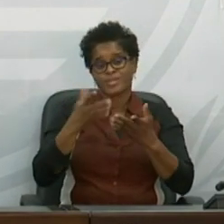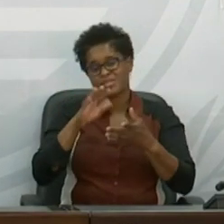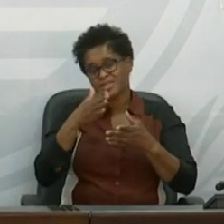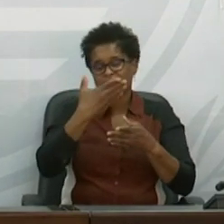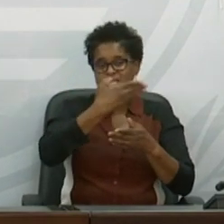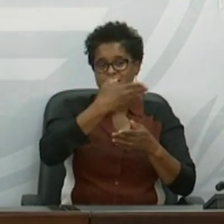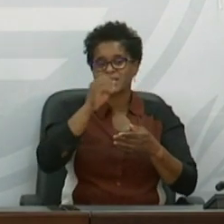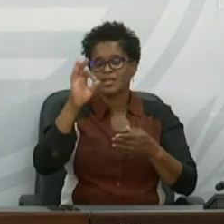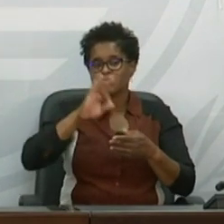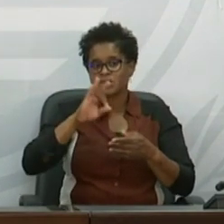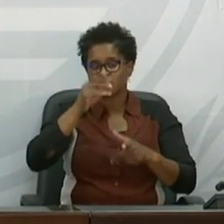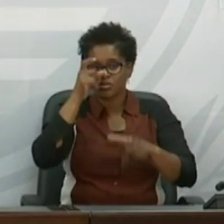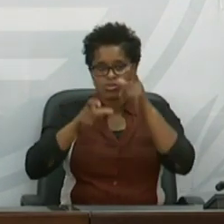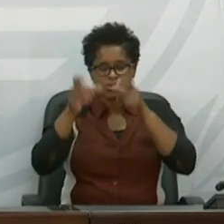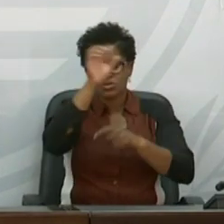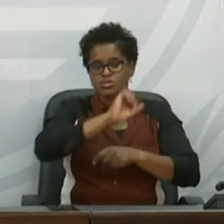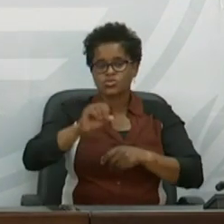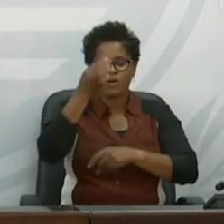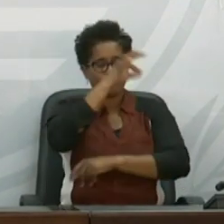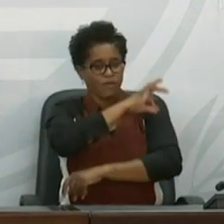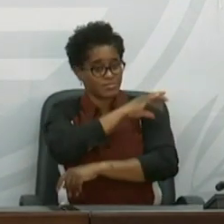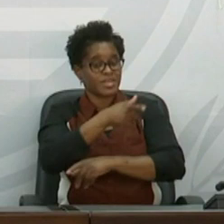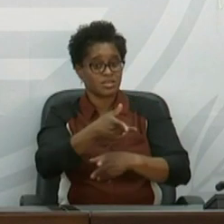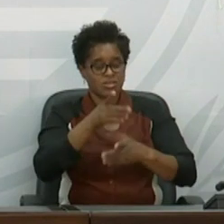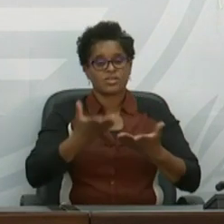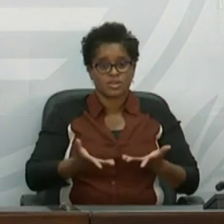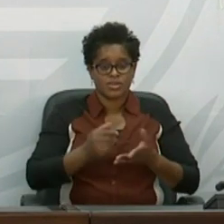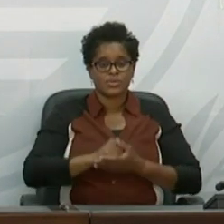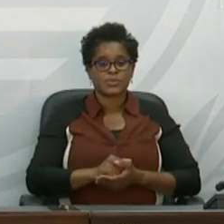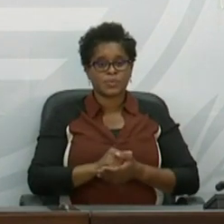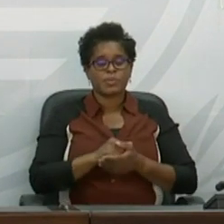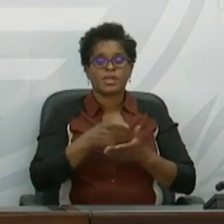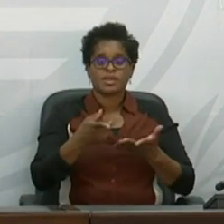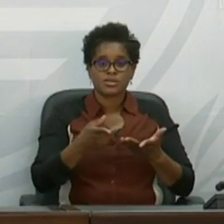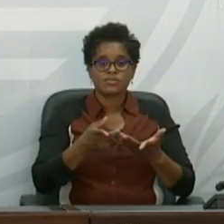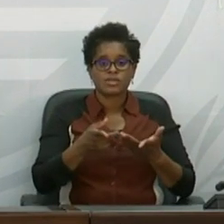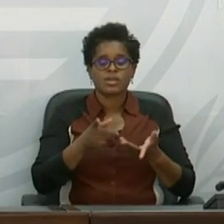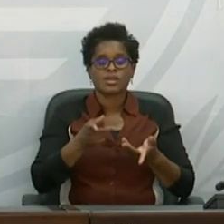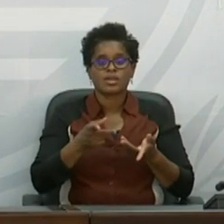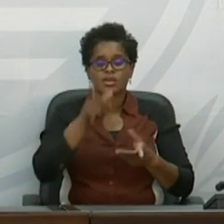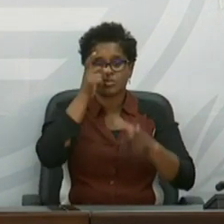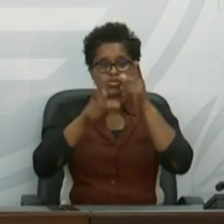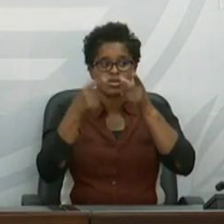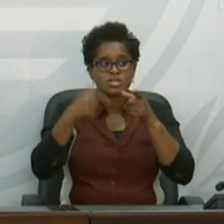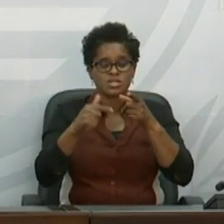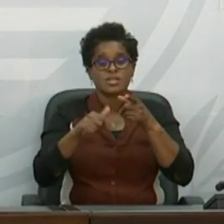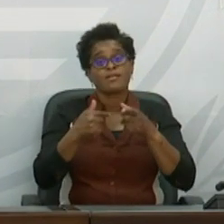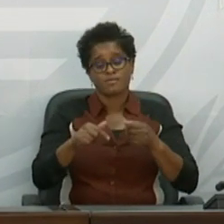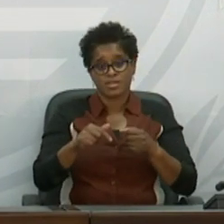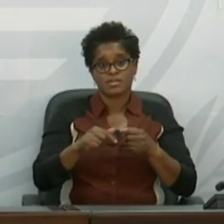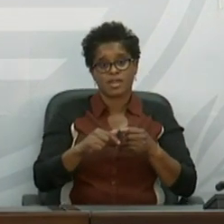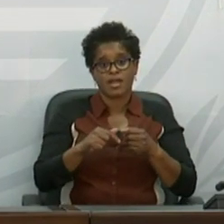quase 70% da sua população vacinada. Isso significa que o facto da pessoa estar